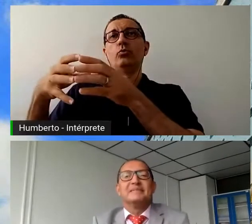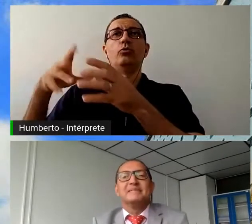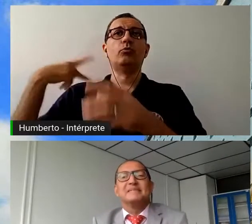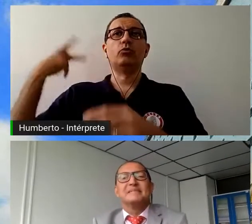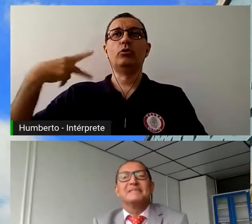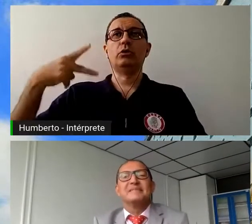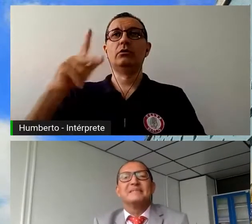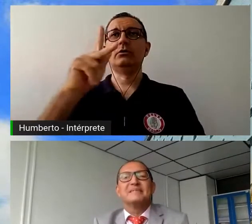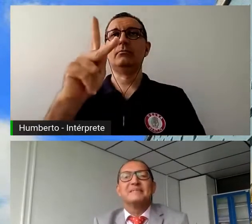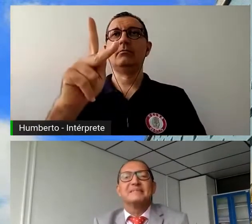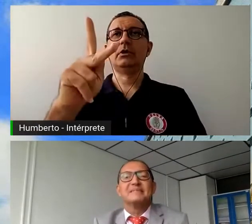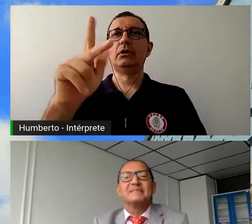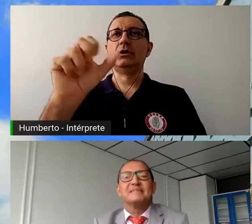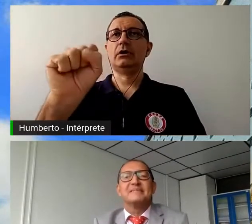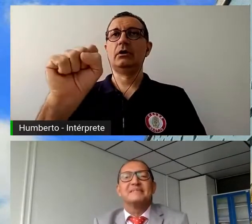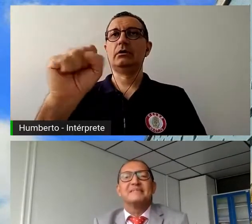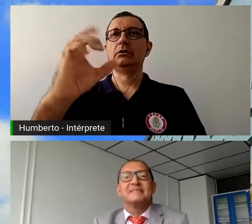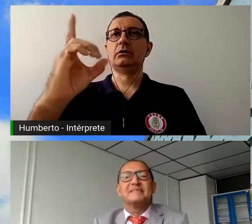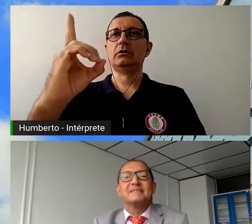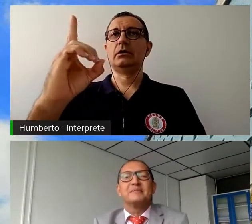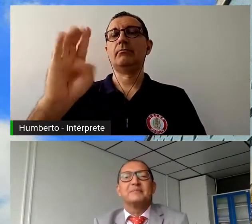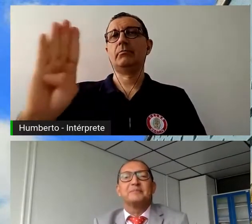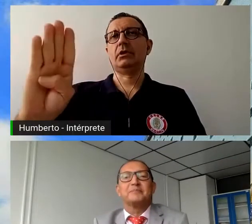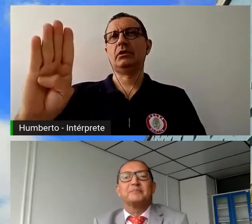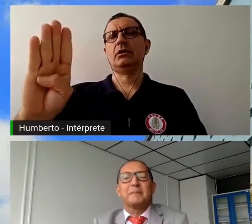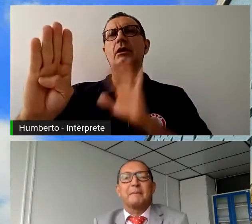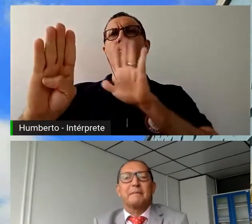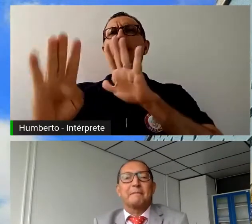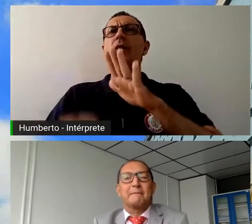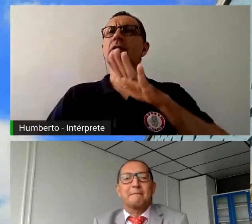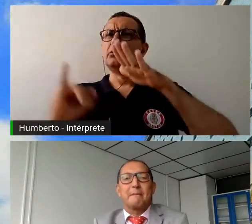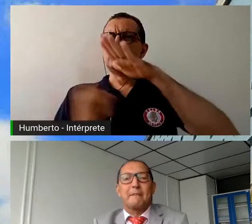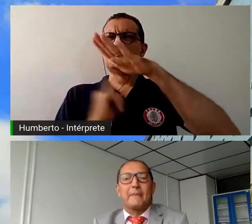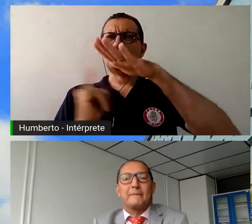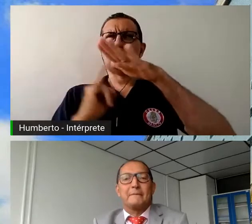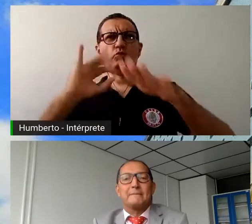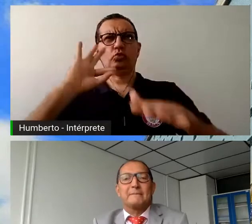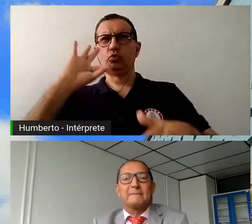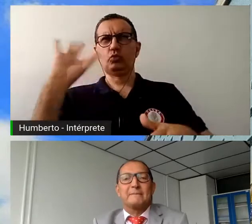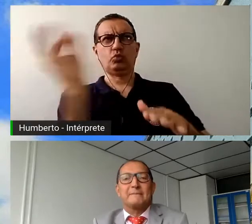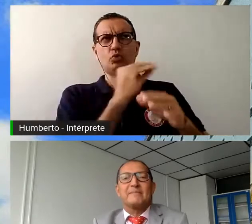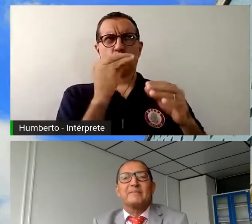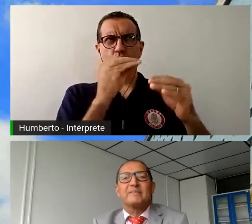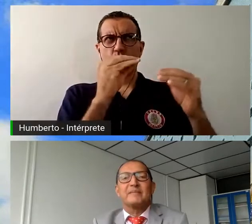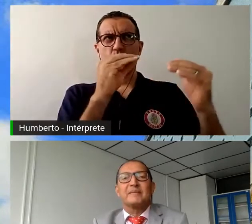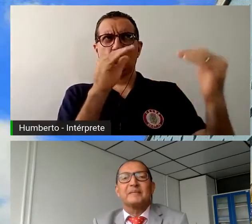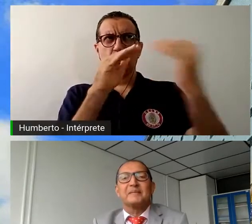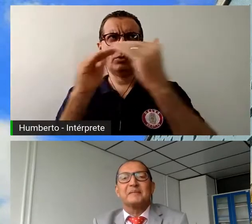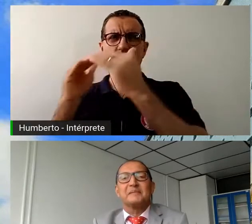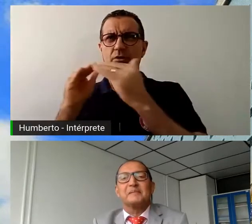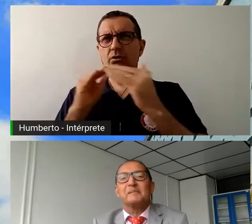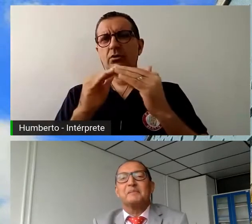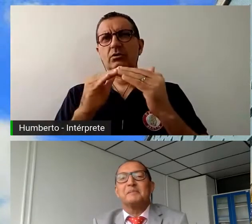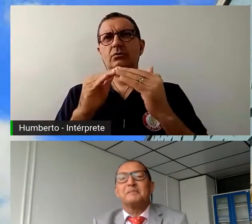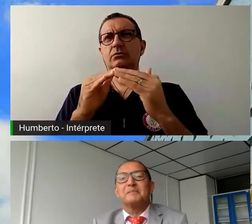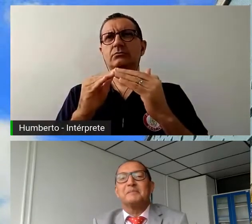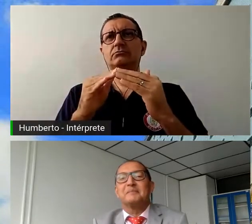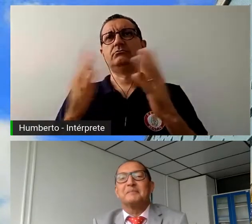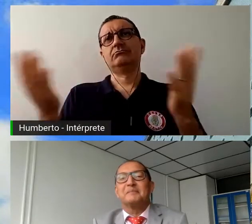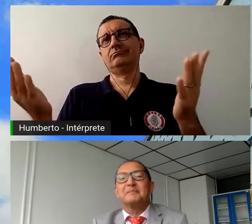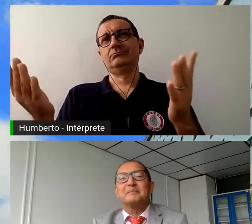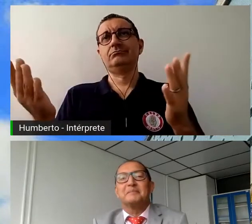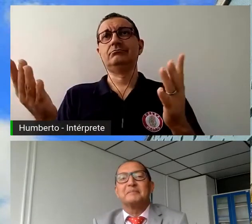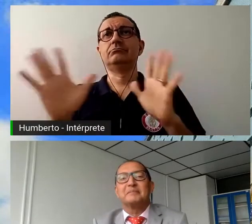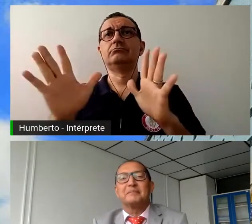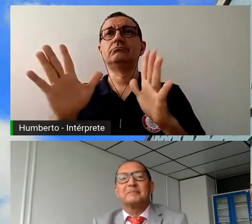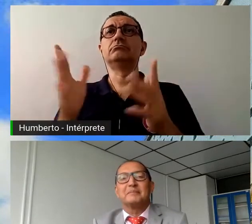isso não significa que todos os institutos devam fazer o mesmo. Por quê? porque também precisa de dinheiro, mas até onde os institutos vão alugar